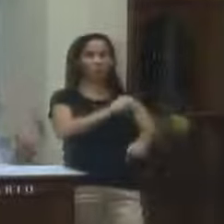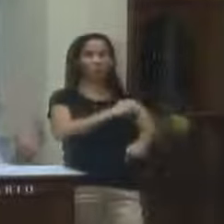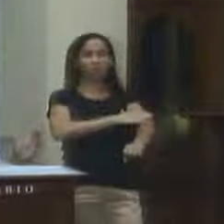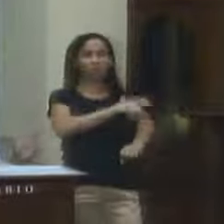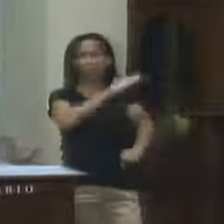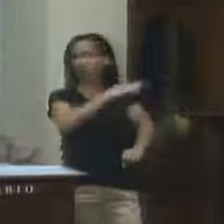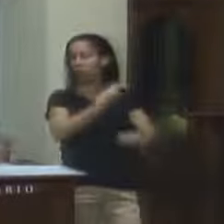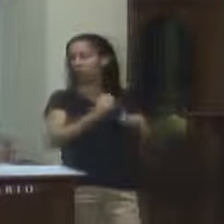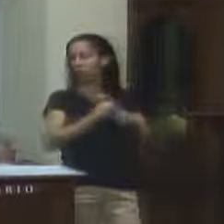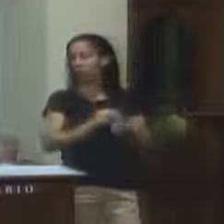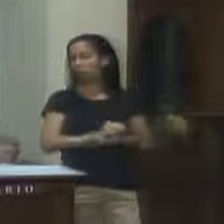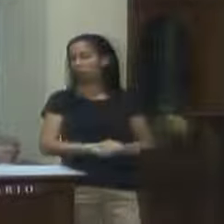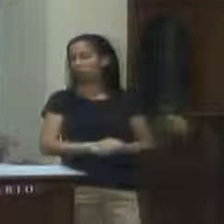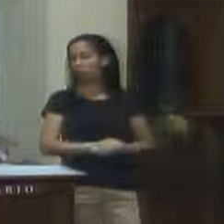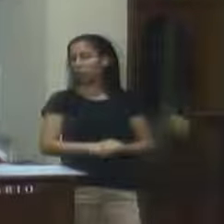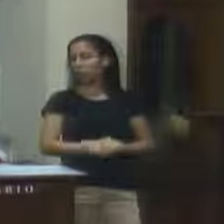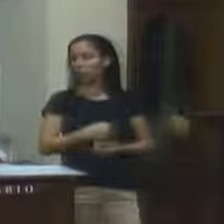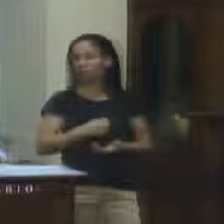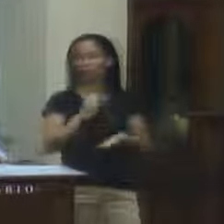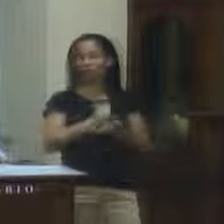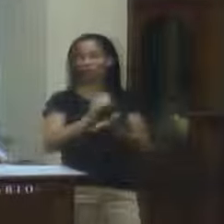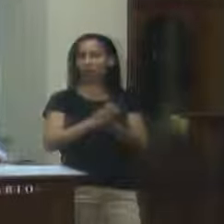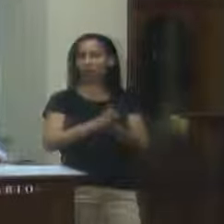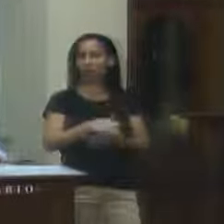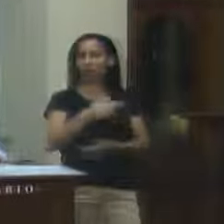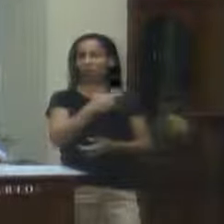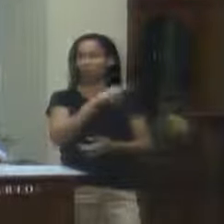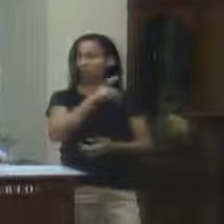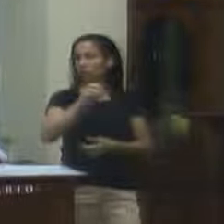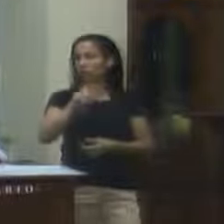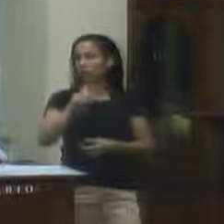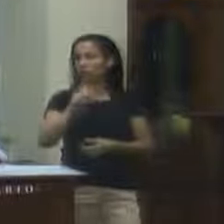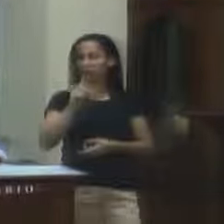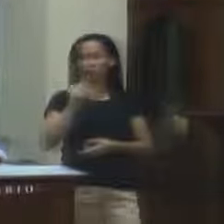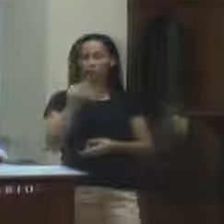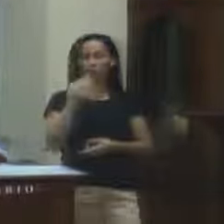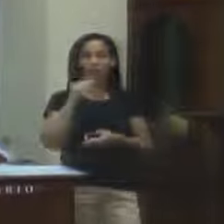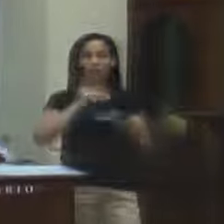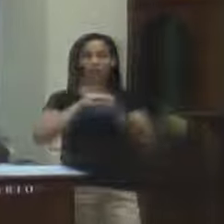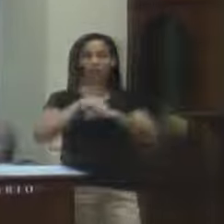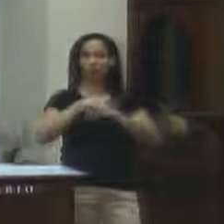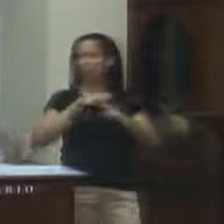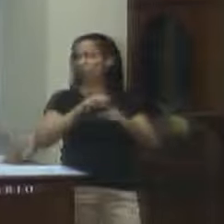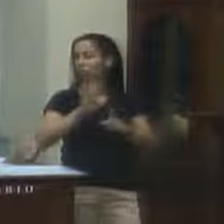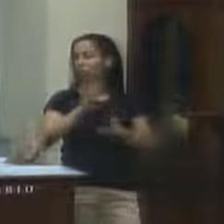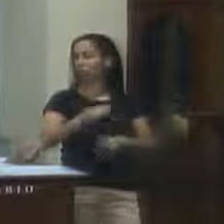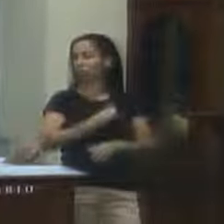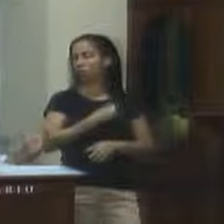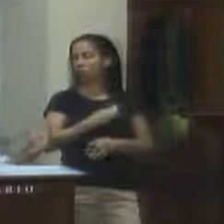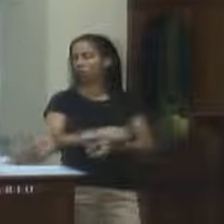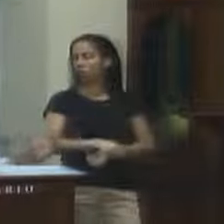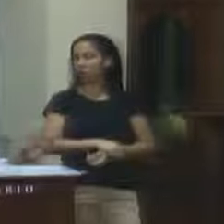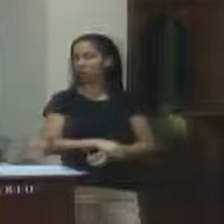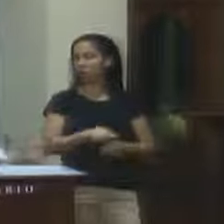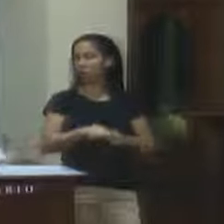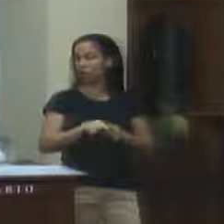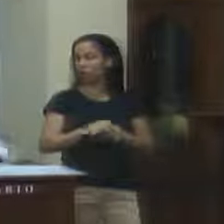30. Ela foi multada de R$ 7.500 na primeira noite. Ela não viveu mais. Ela chegou em casa com seu